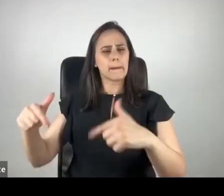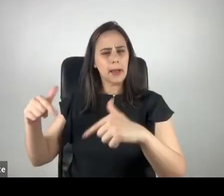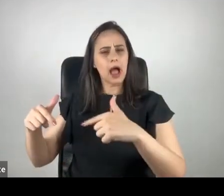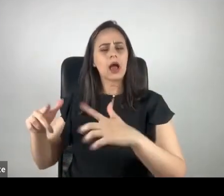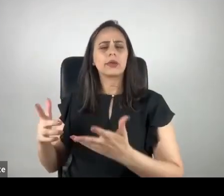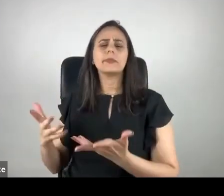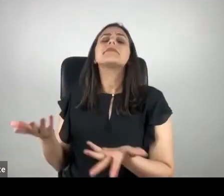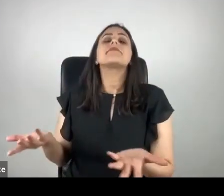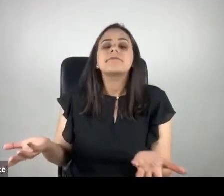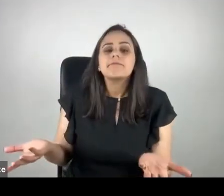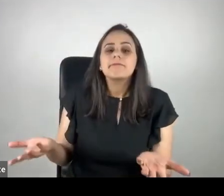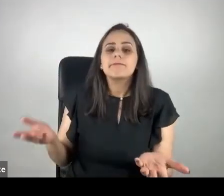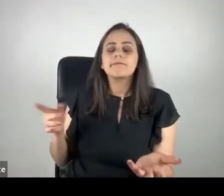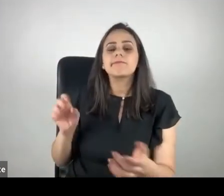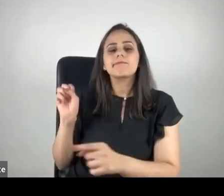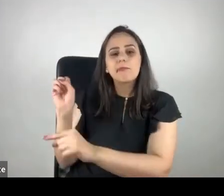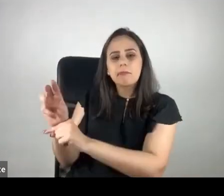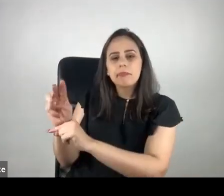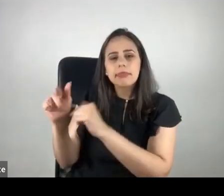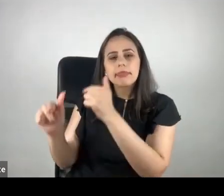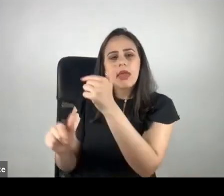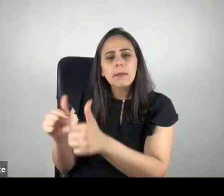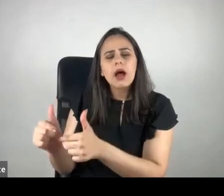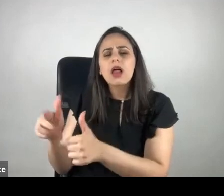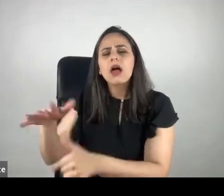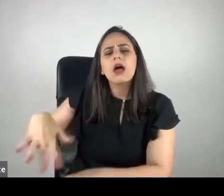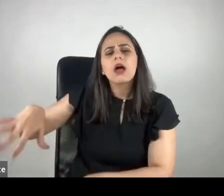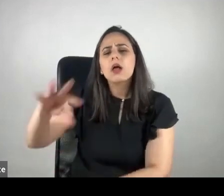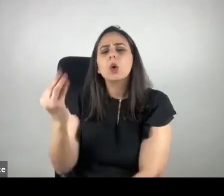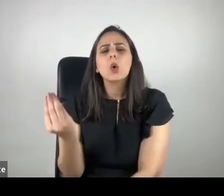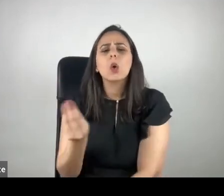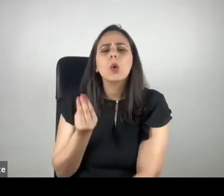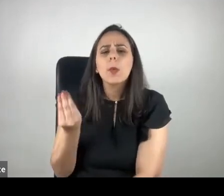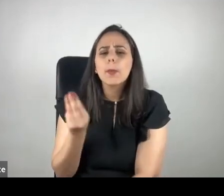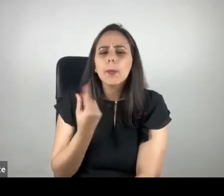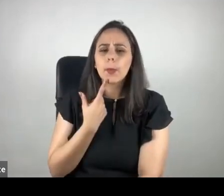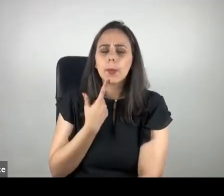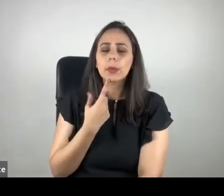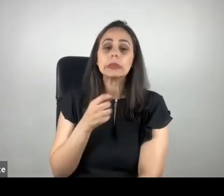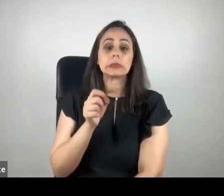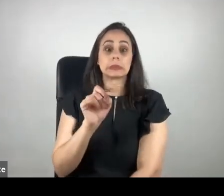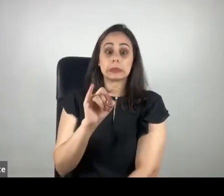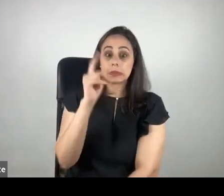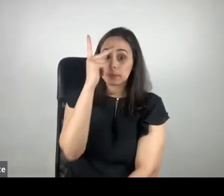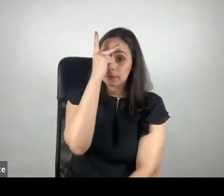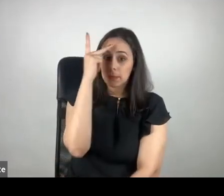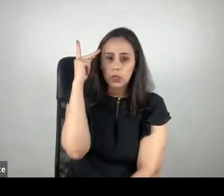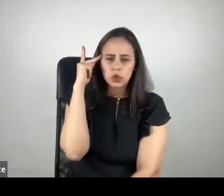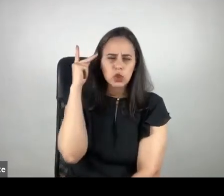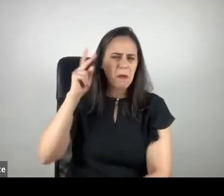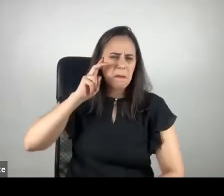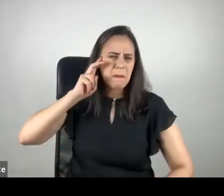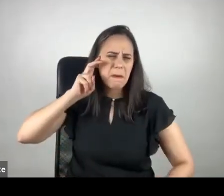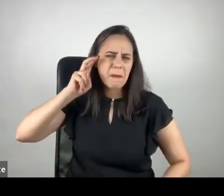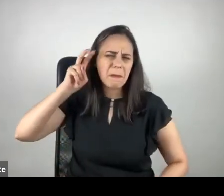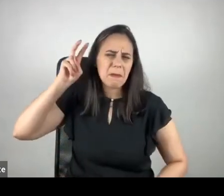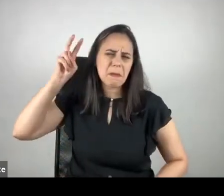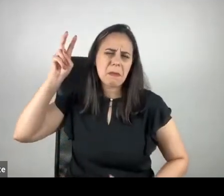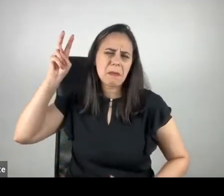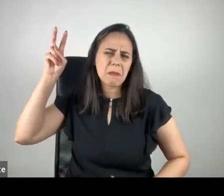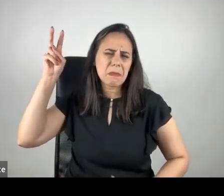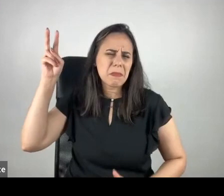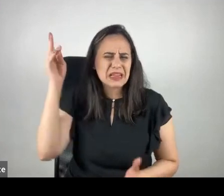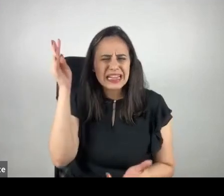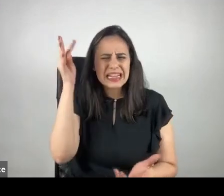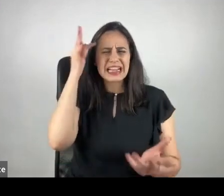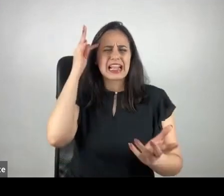E aí? E no mercado de trabalho? Para pessoas que são geniais, que são talentosas,